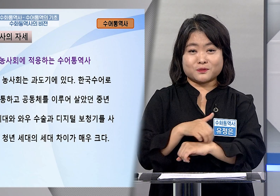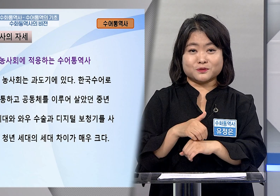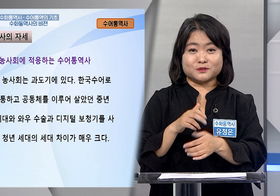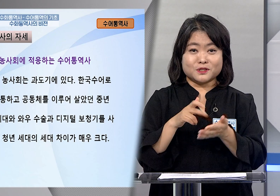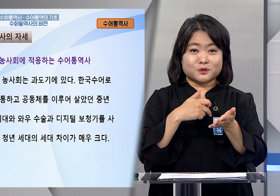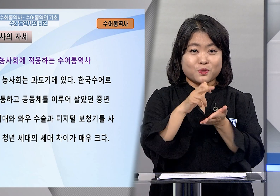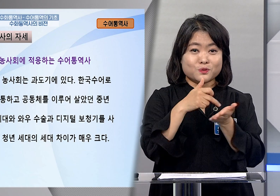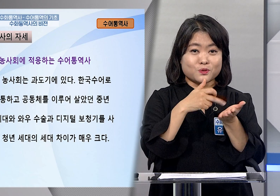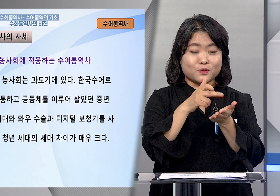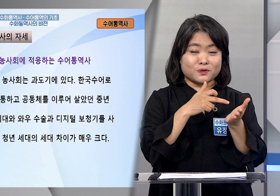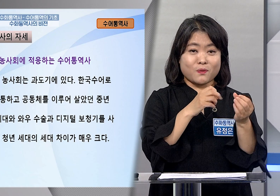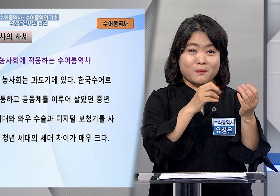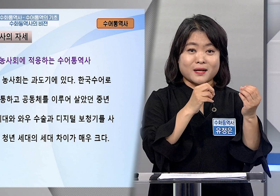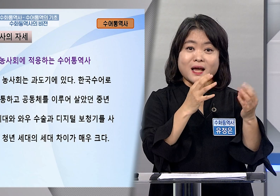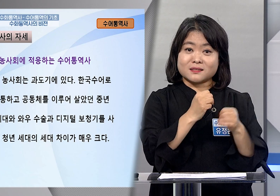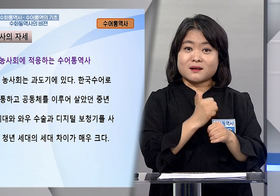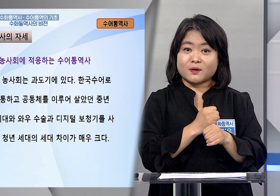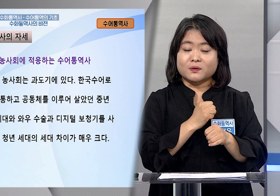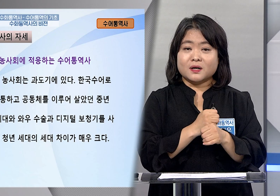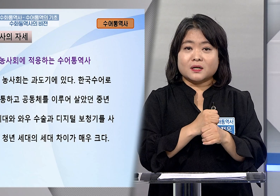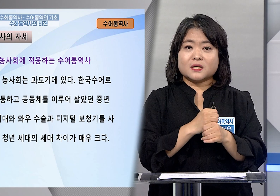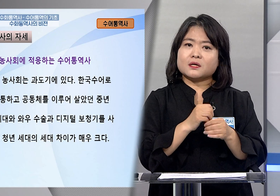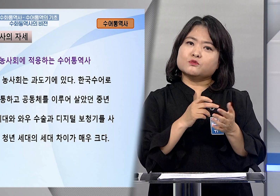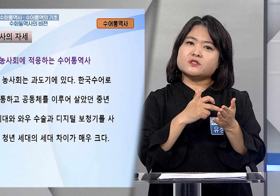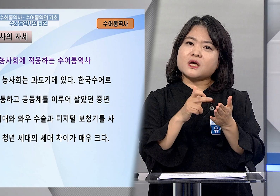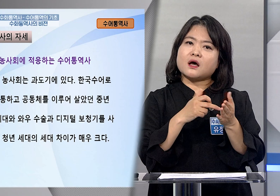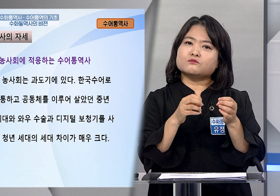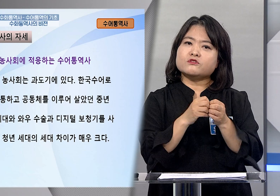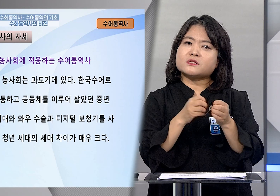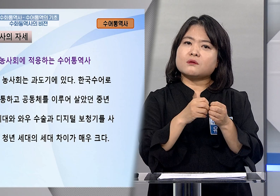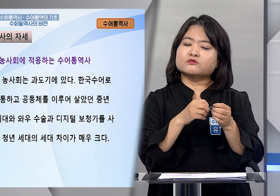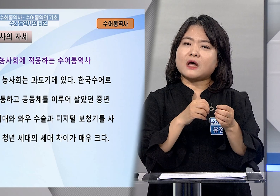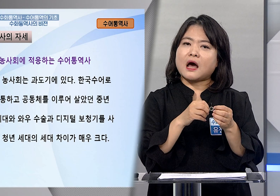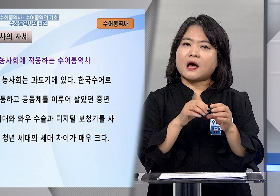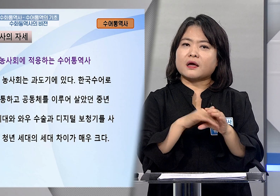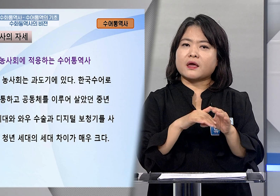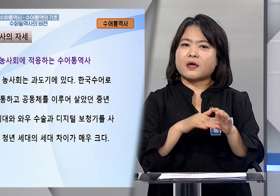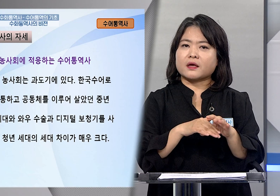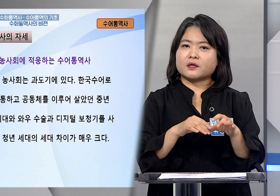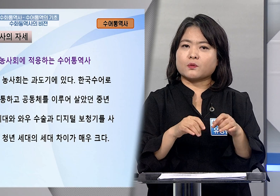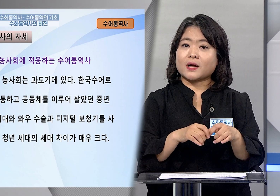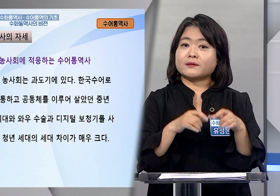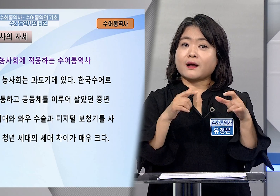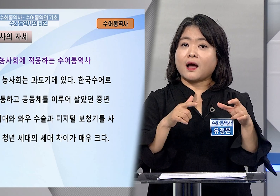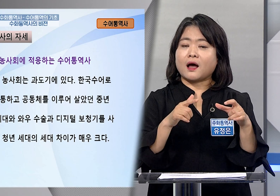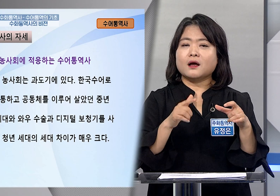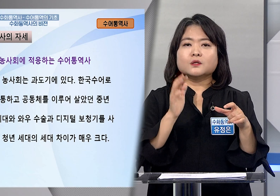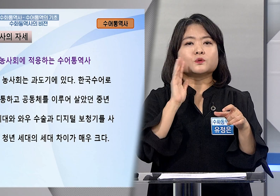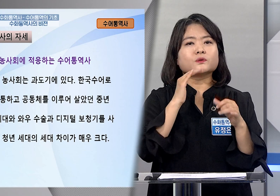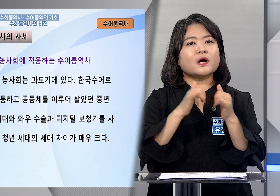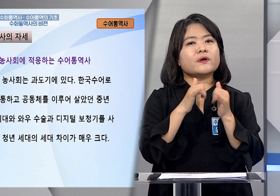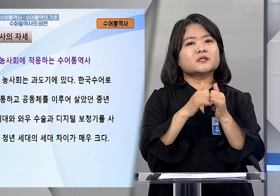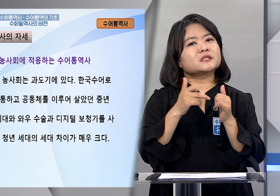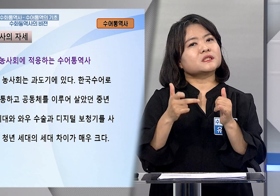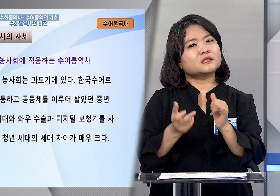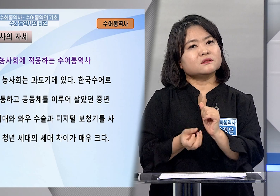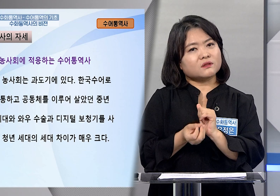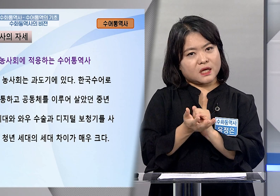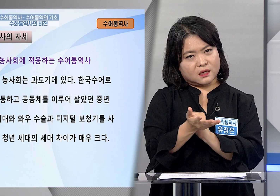불편하다고 톡으로 대화 많이 하잖아요. 이 문자 문화의 이 확대가 농사회에는 큰